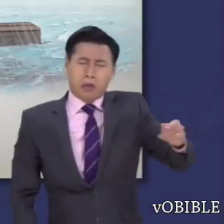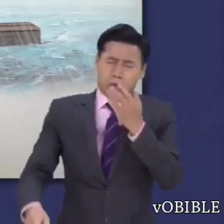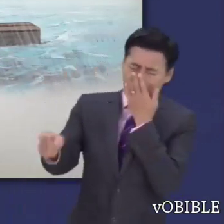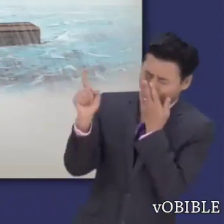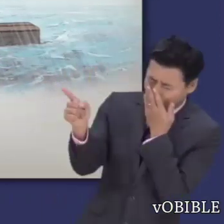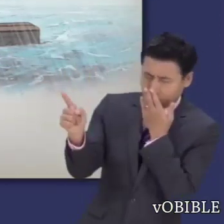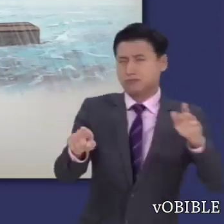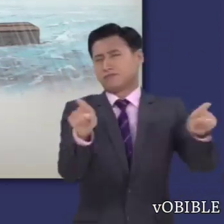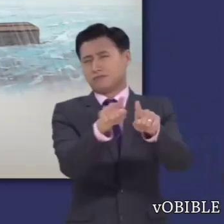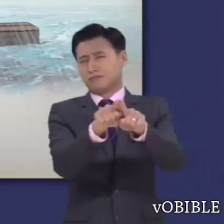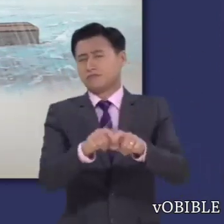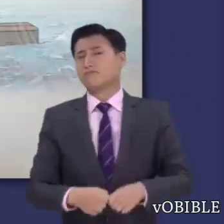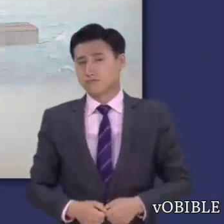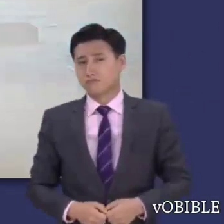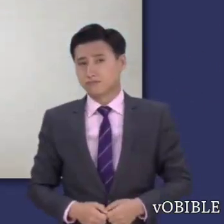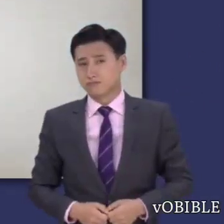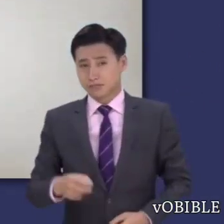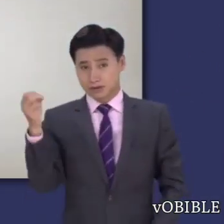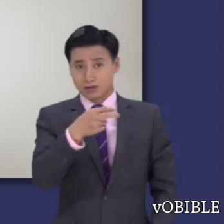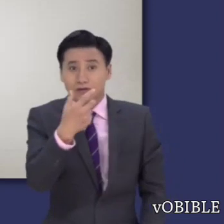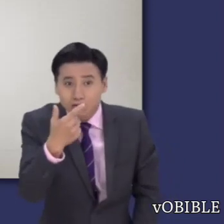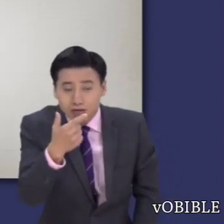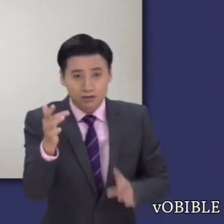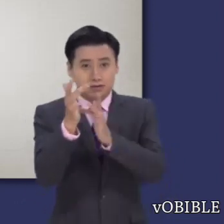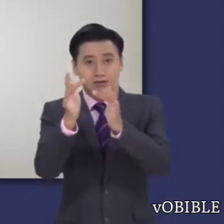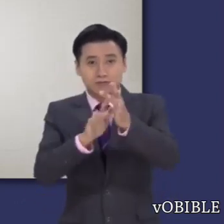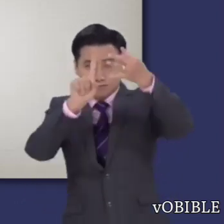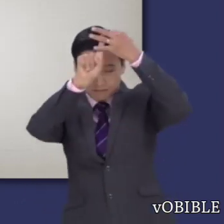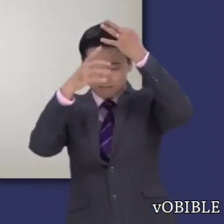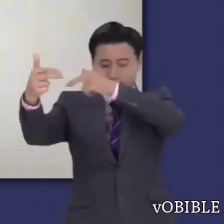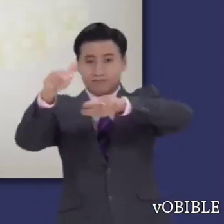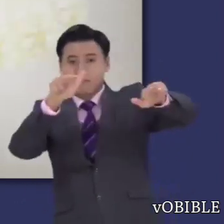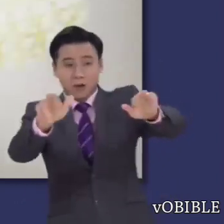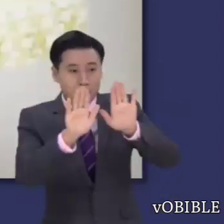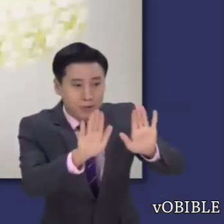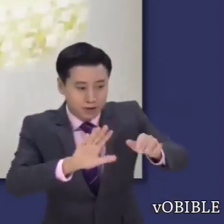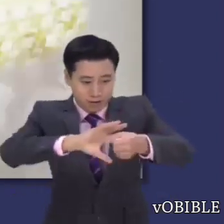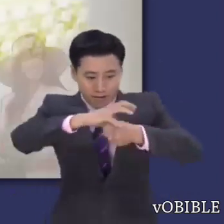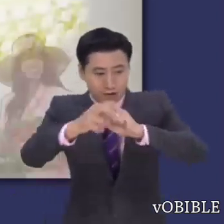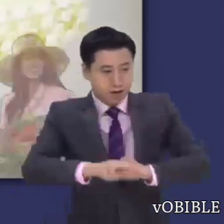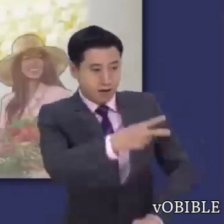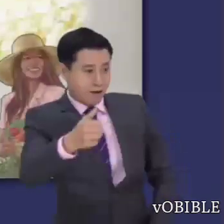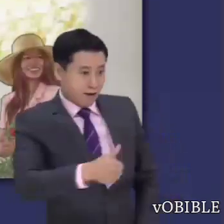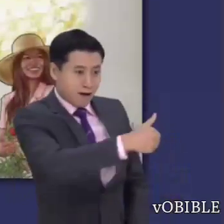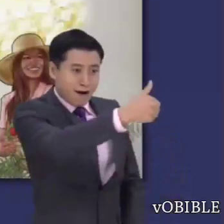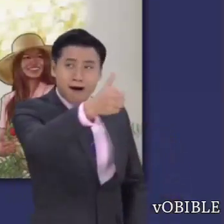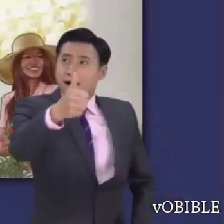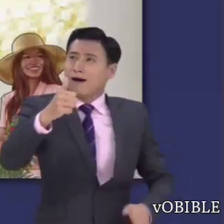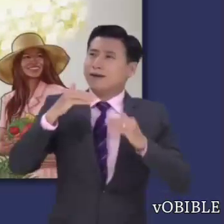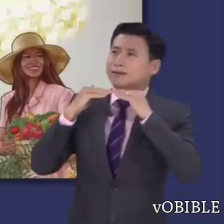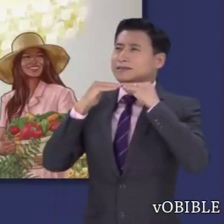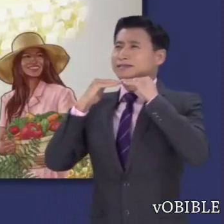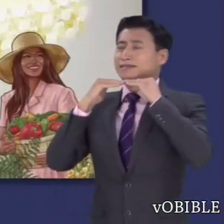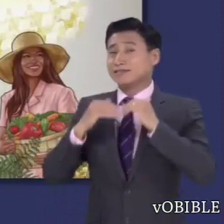件事实。彼得接着指出，上帝承诺会有一个新天新地，有正义住